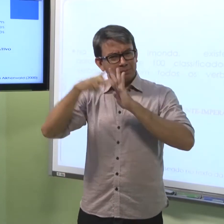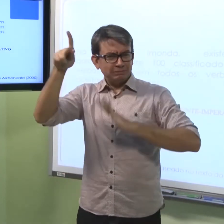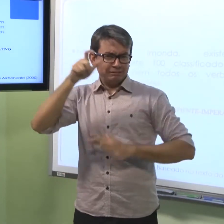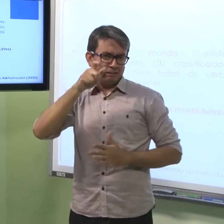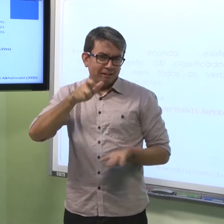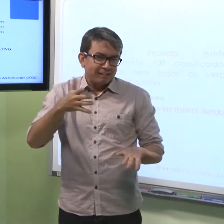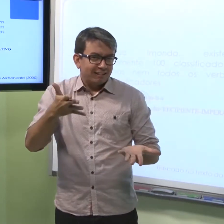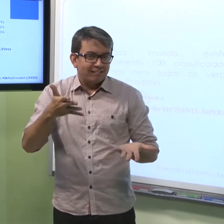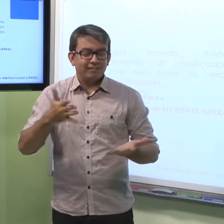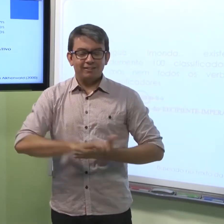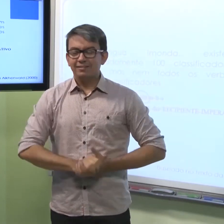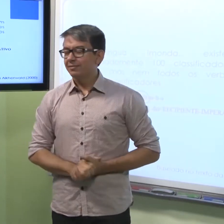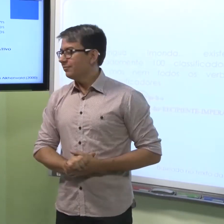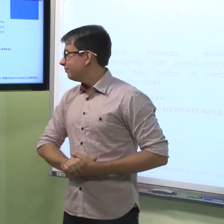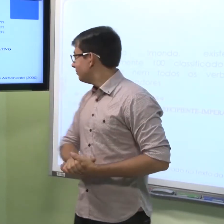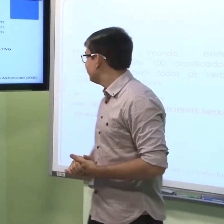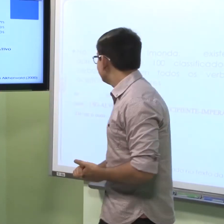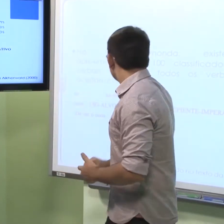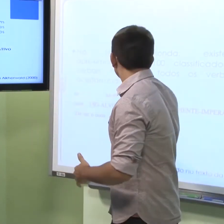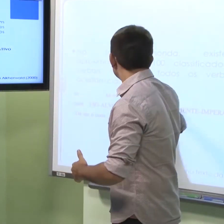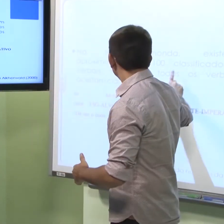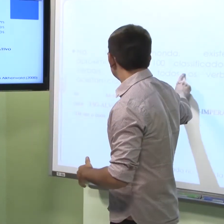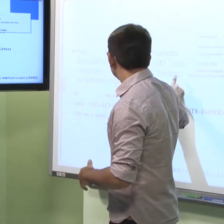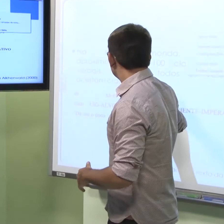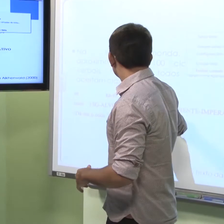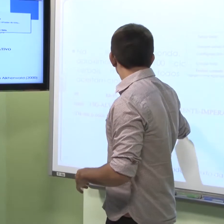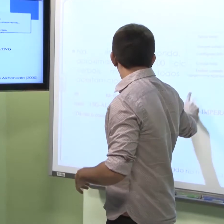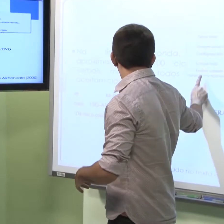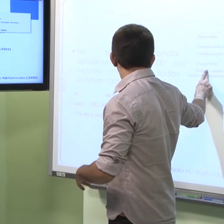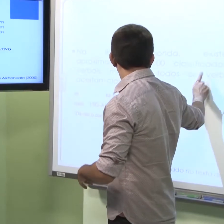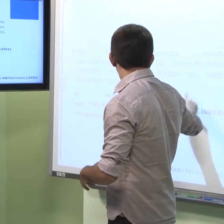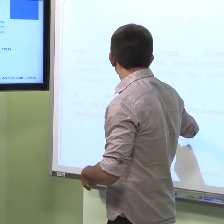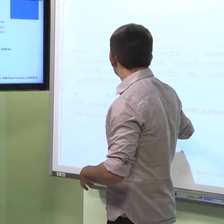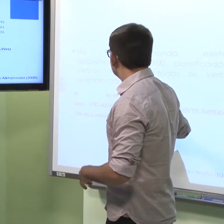que sintetizam a língua. Interessante, né?